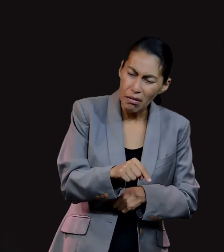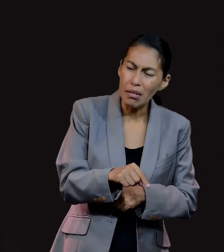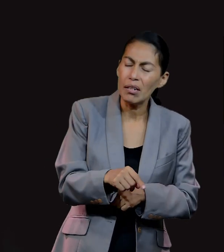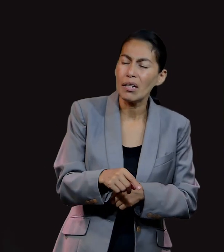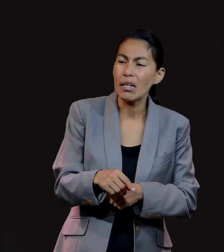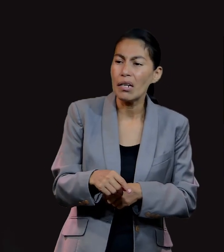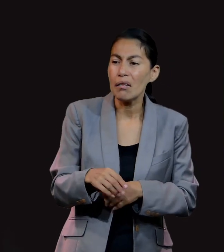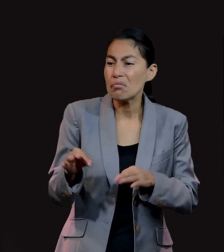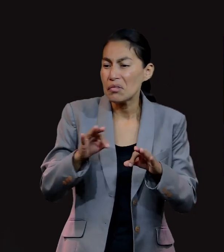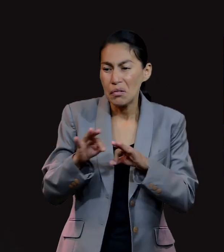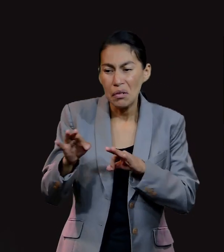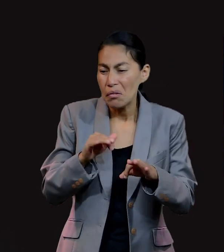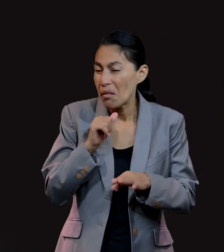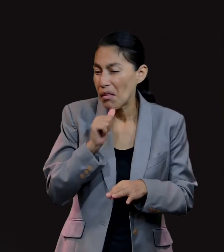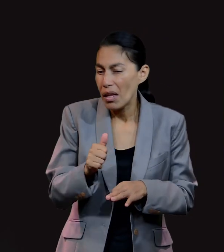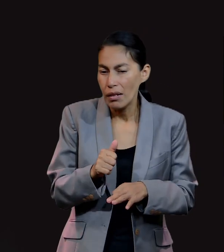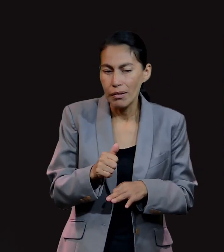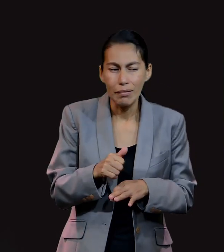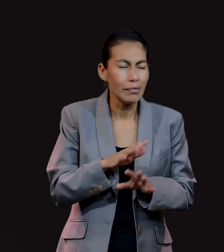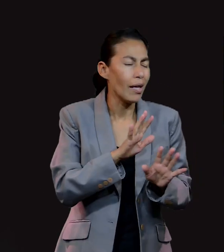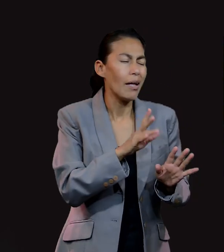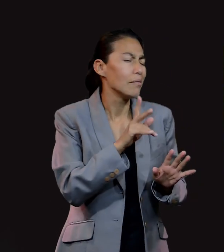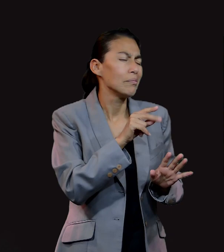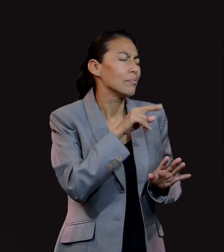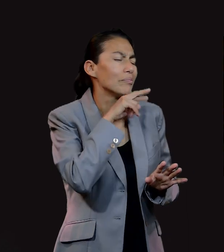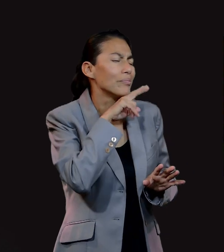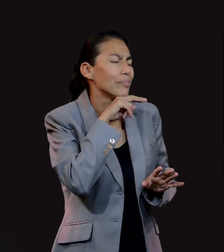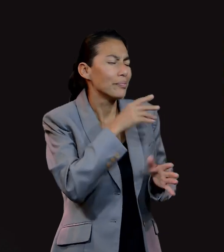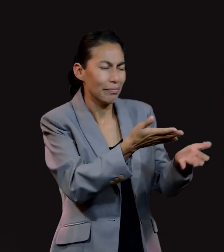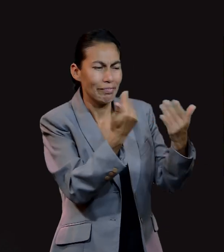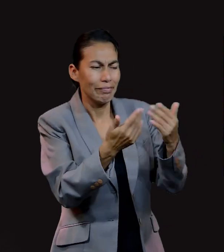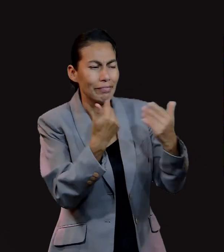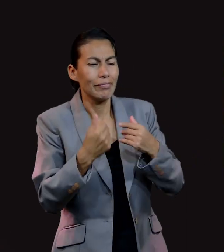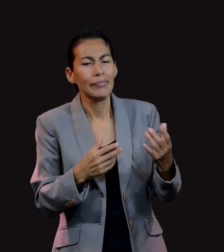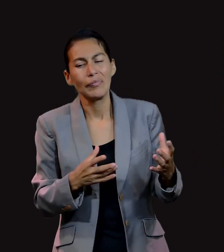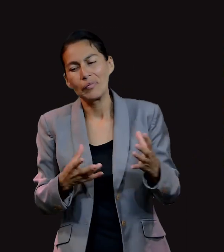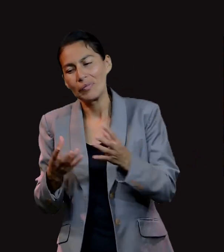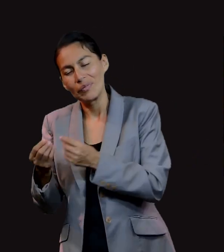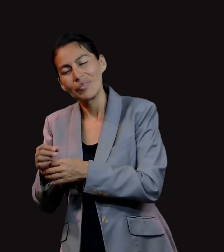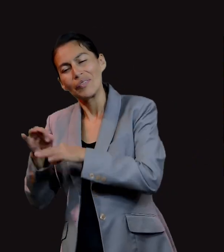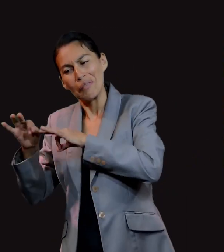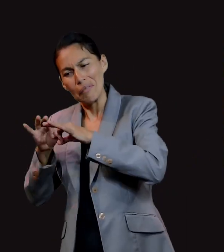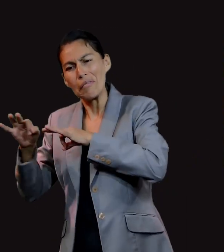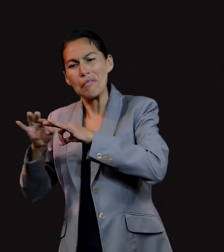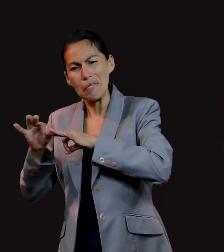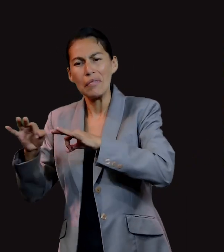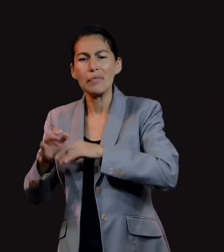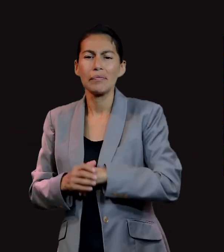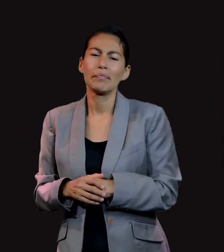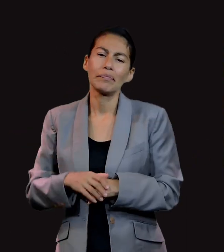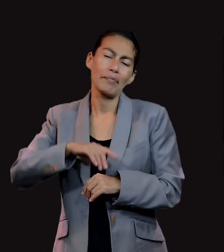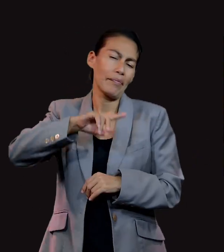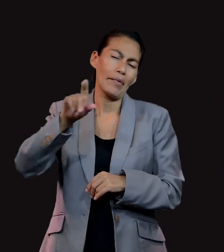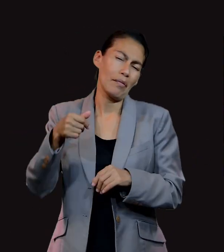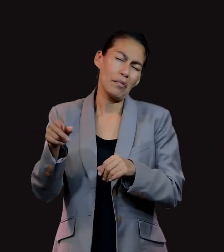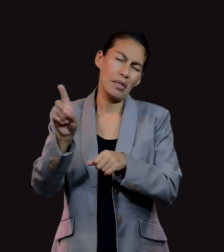vamos y trabajamos bueno nos fuimos a trabajar y ellos felices